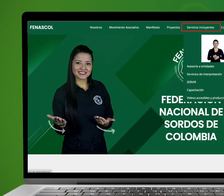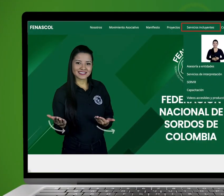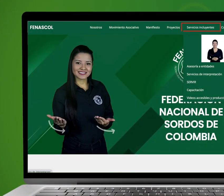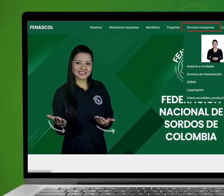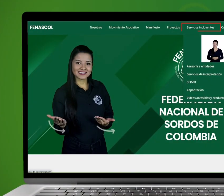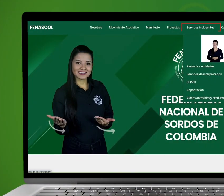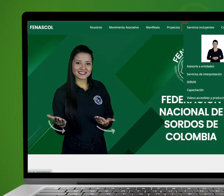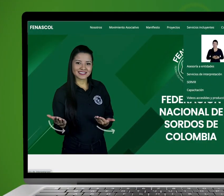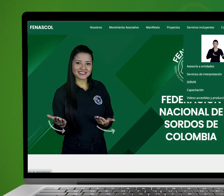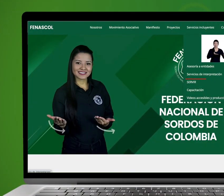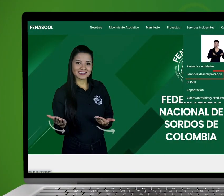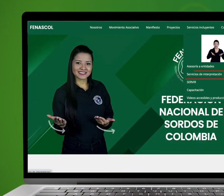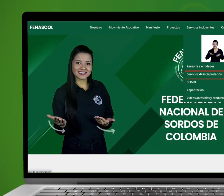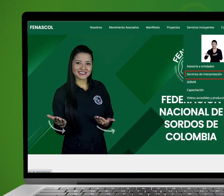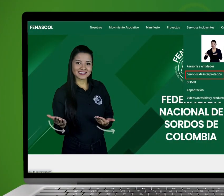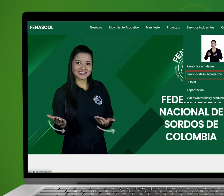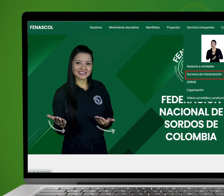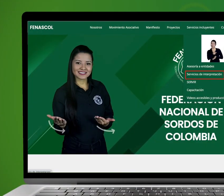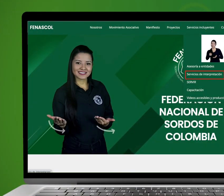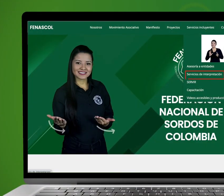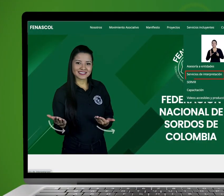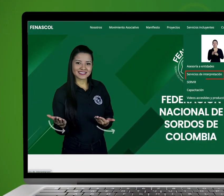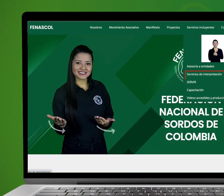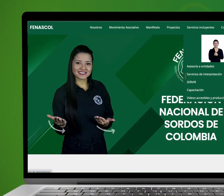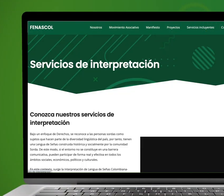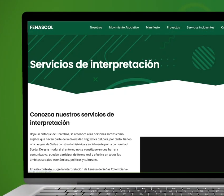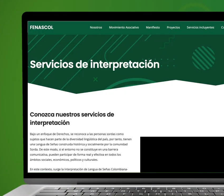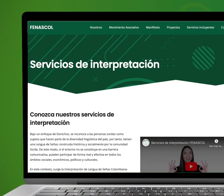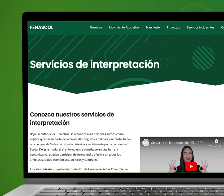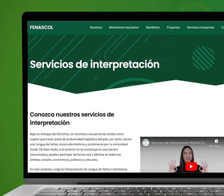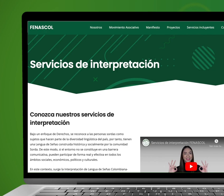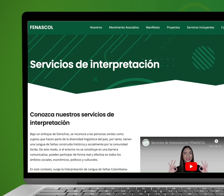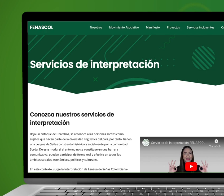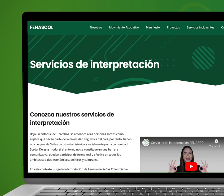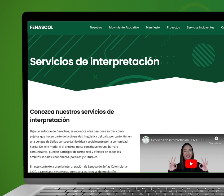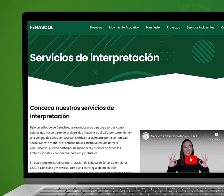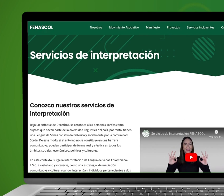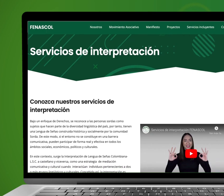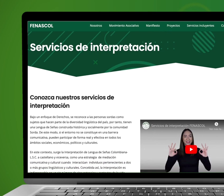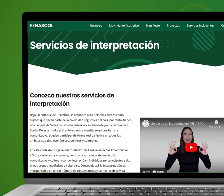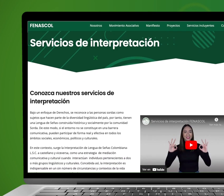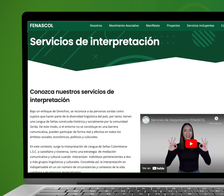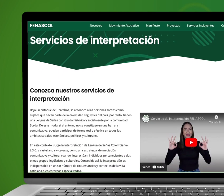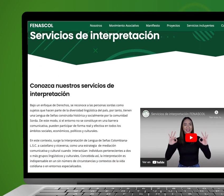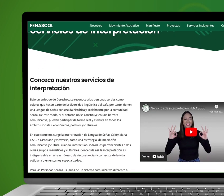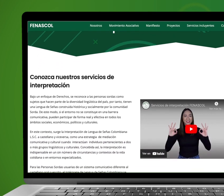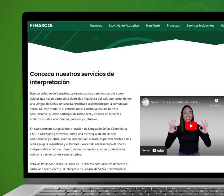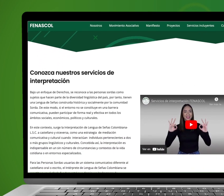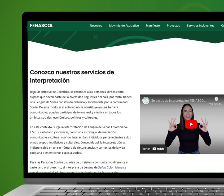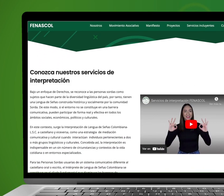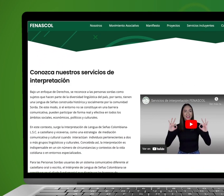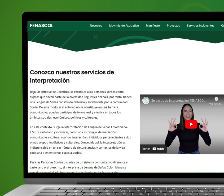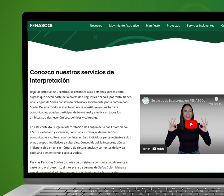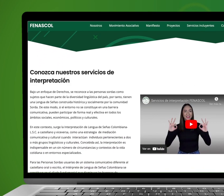Servicios Incluyentes, debe seleccionar la opción Servicios de Interpretación. Inmediatamente podrá ver en pantalla la información